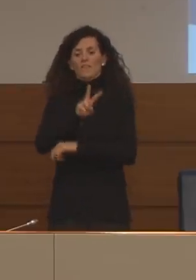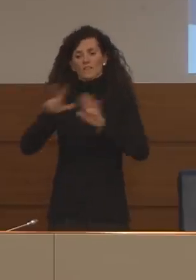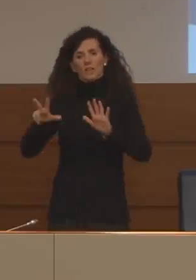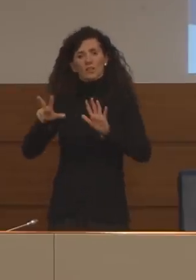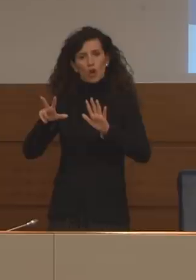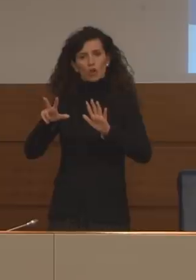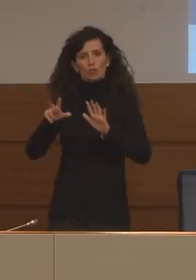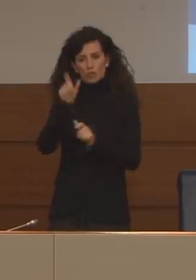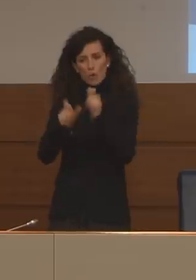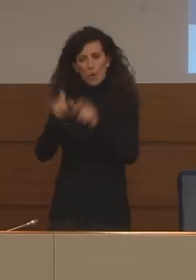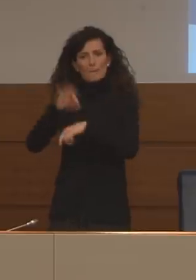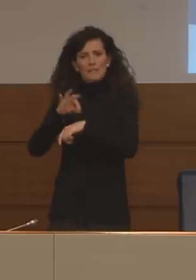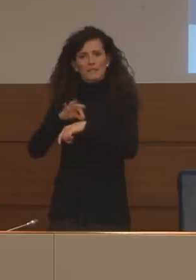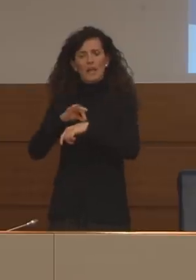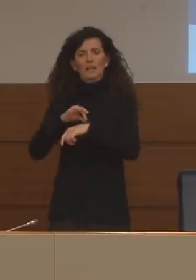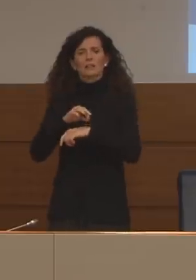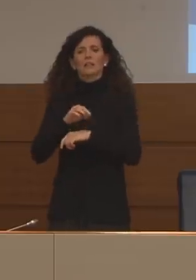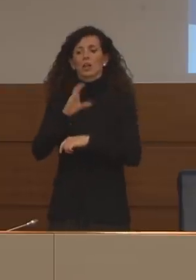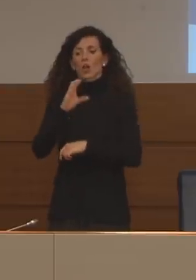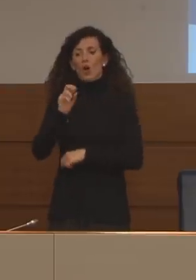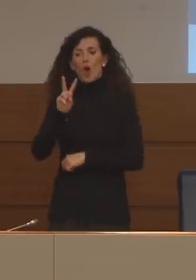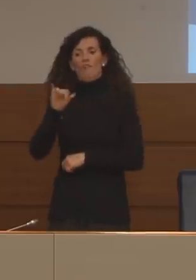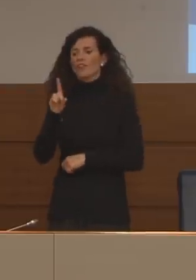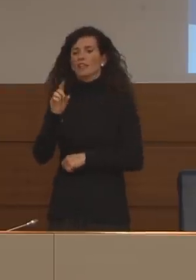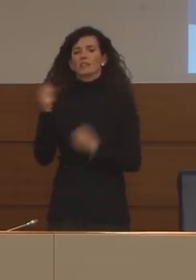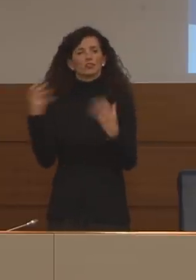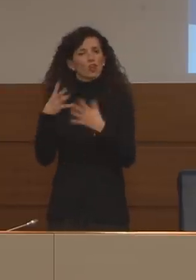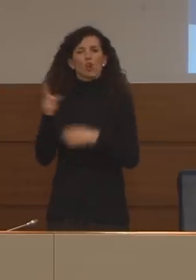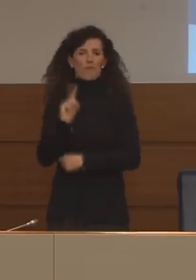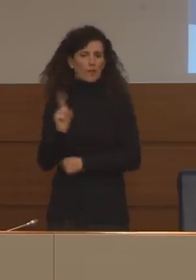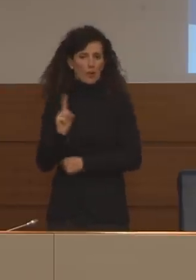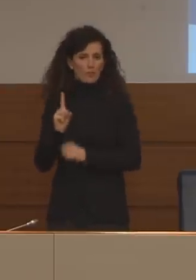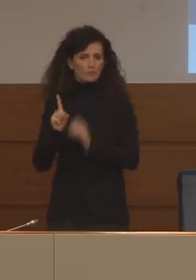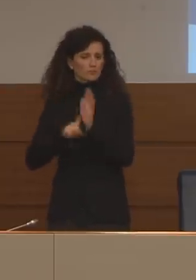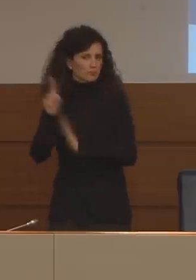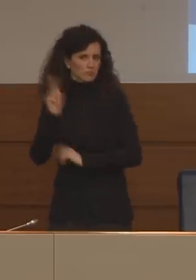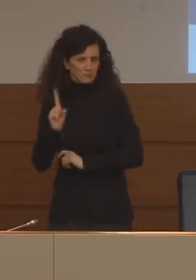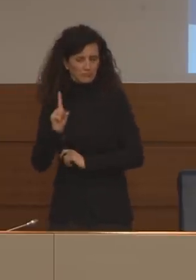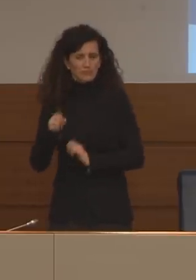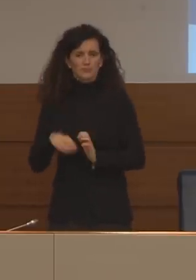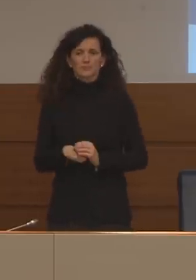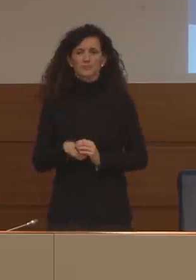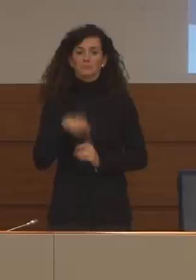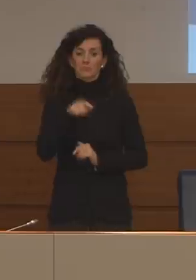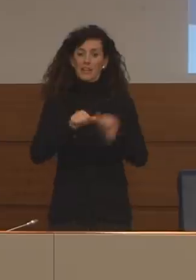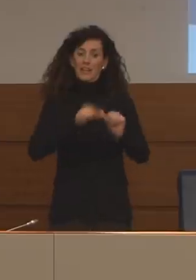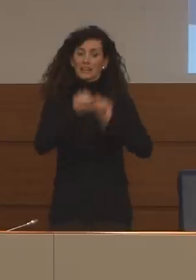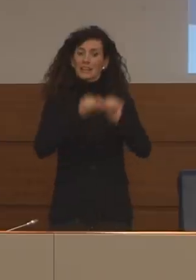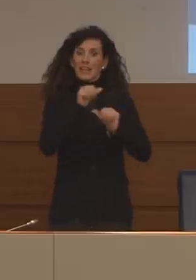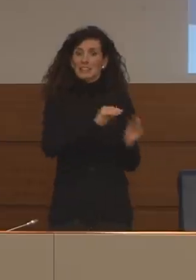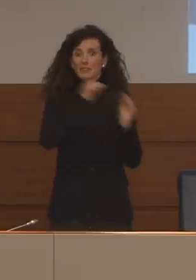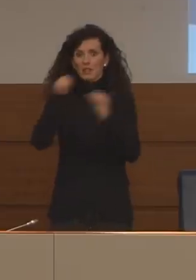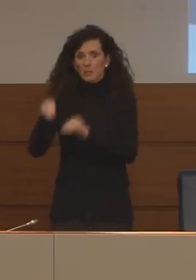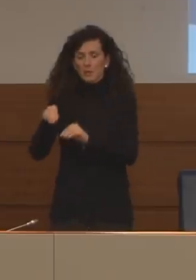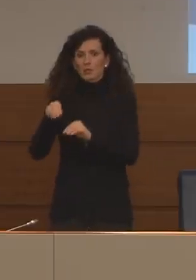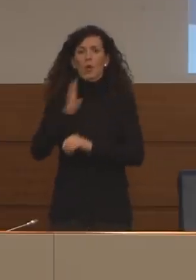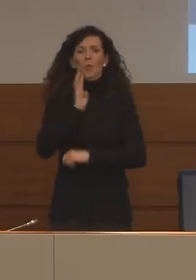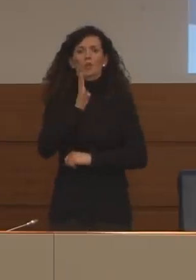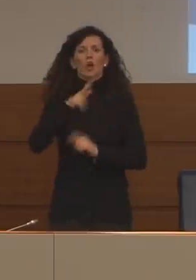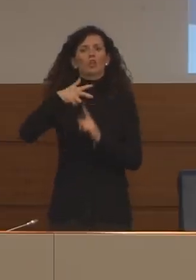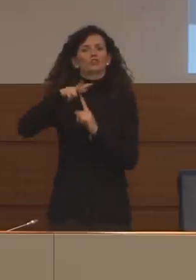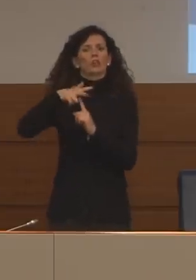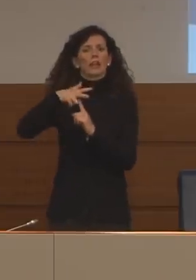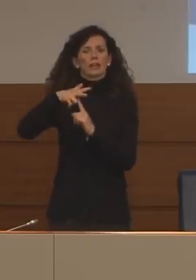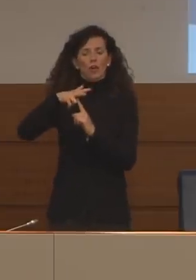nei covi qui per il loro trasferimento abbiamo utilizzato 14 elicotteri del 118